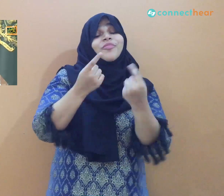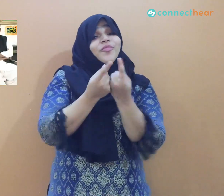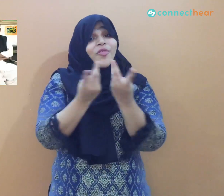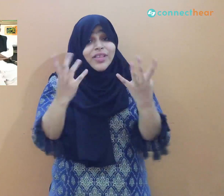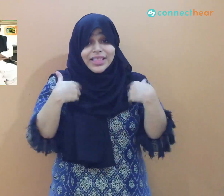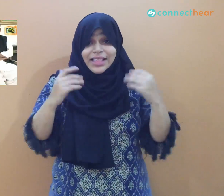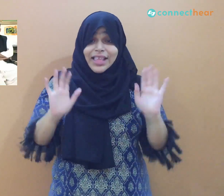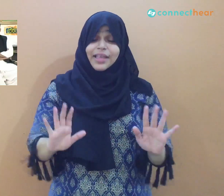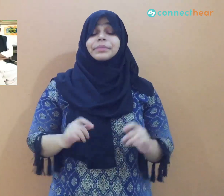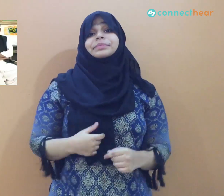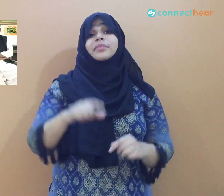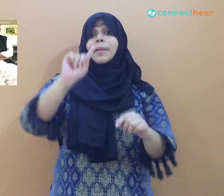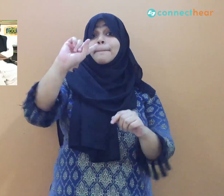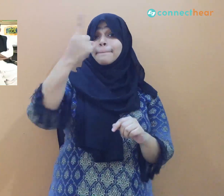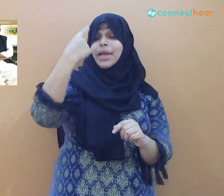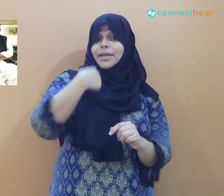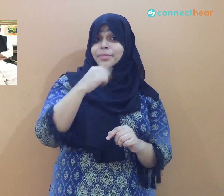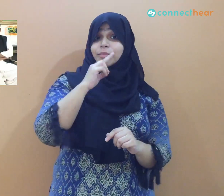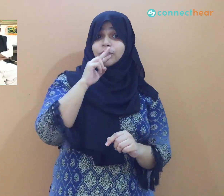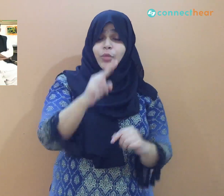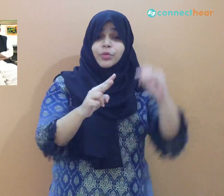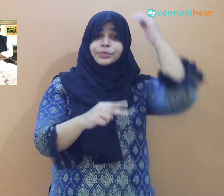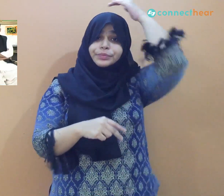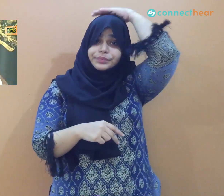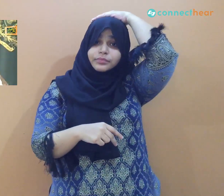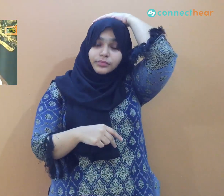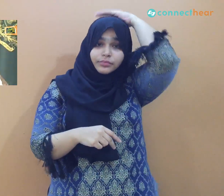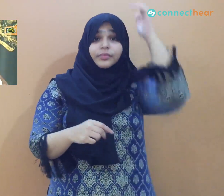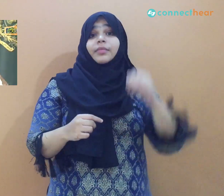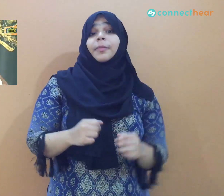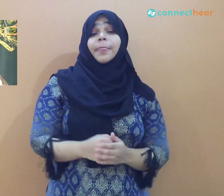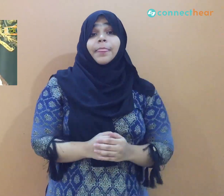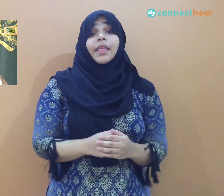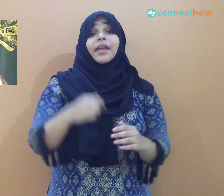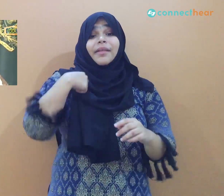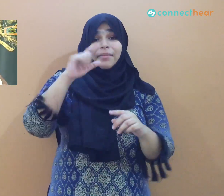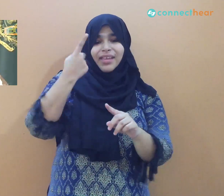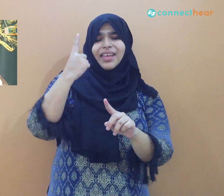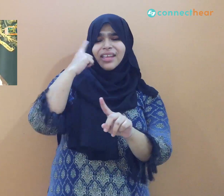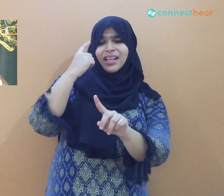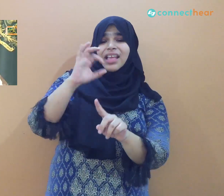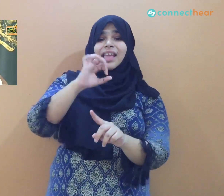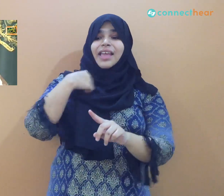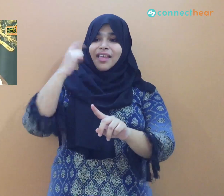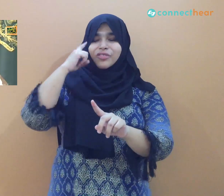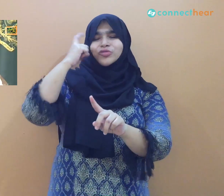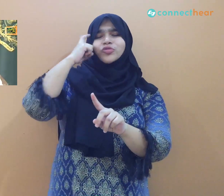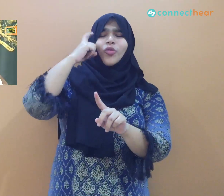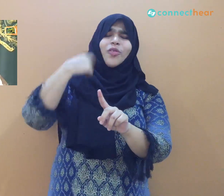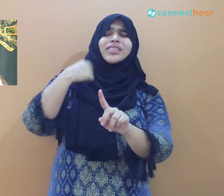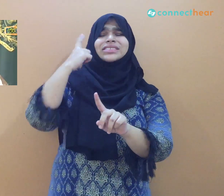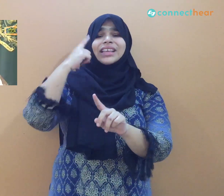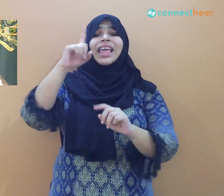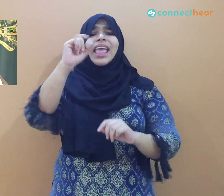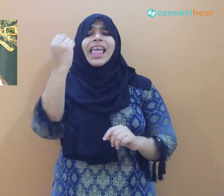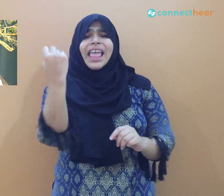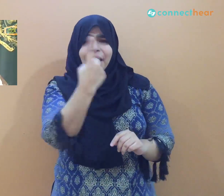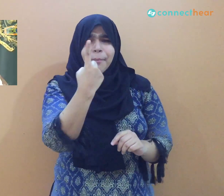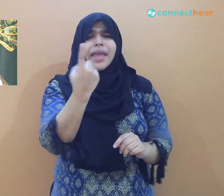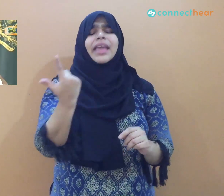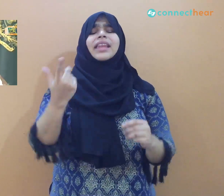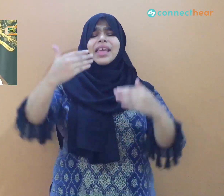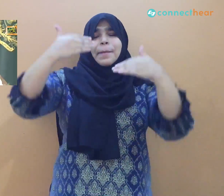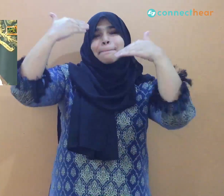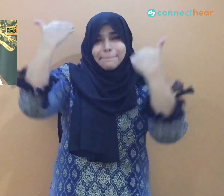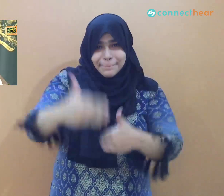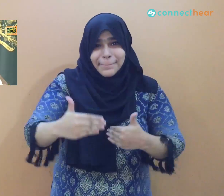تو پہلی چیز میں آپ کو یہ کہنا چاہتا ہوں کہ اگر مجھے یہ کوئی یقین دلوا دیتا کہ 1 مہینہ آپ